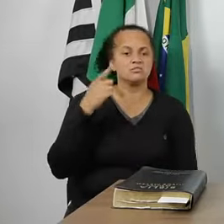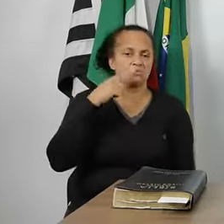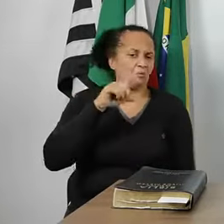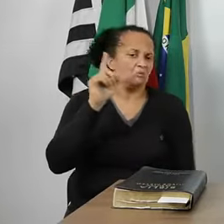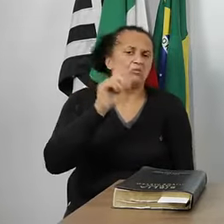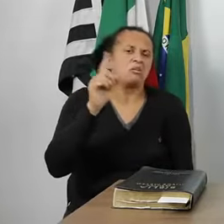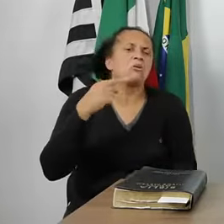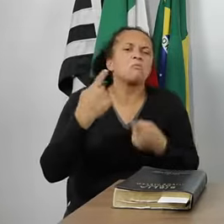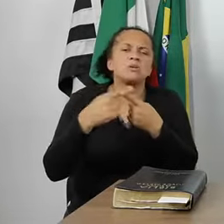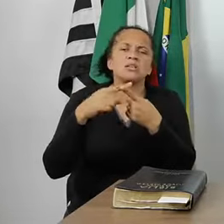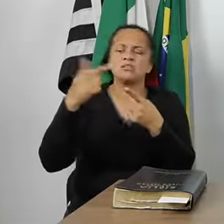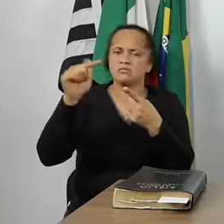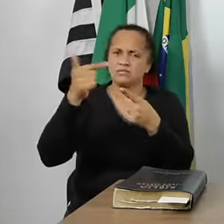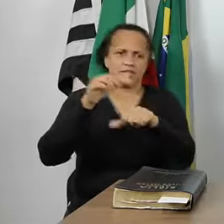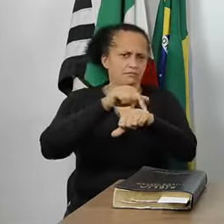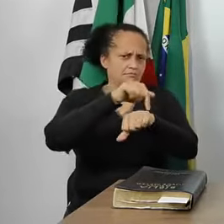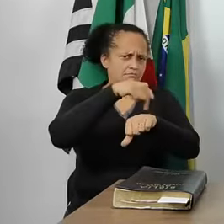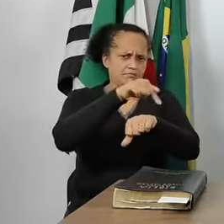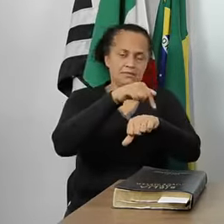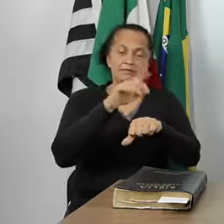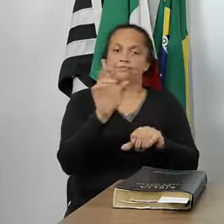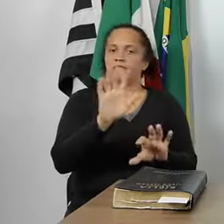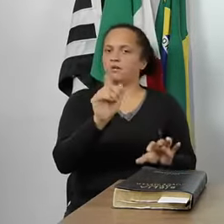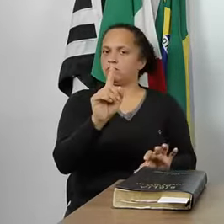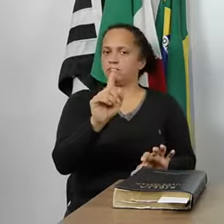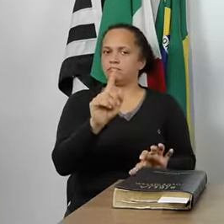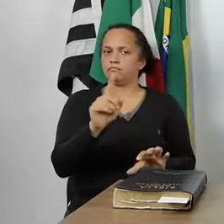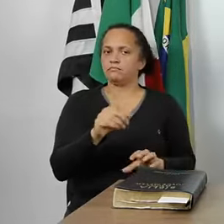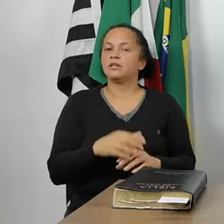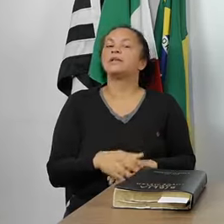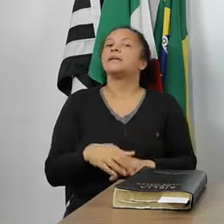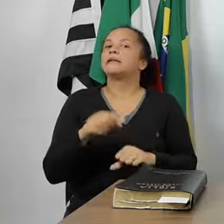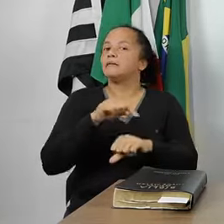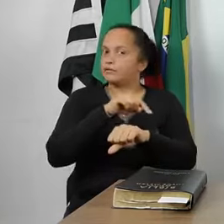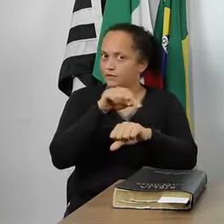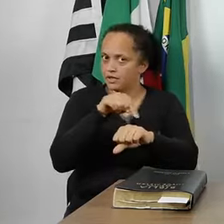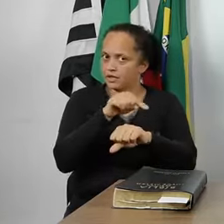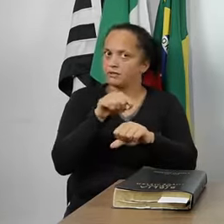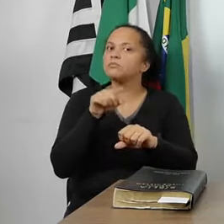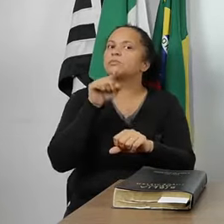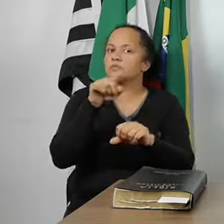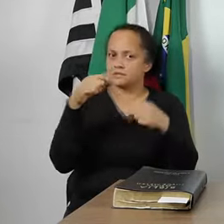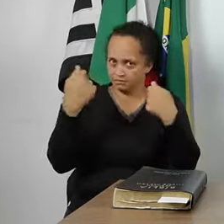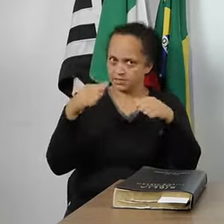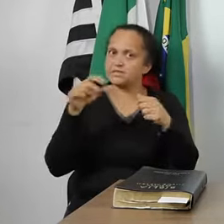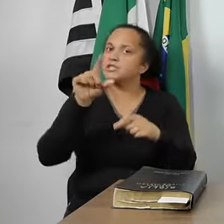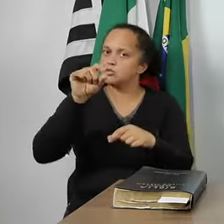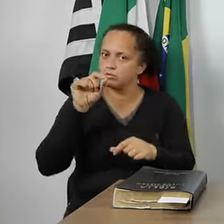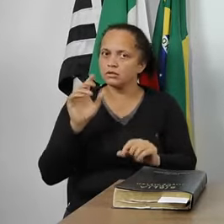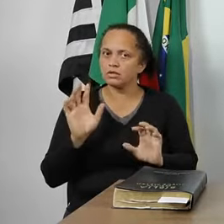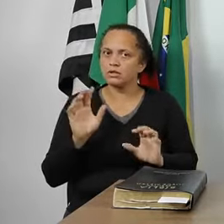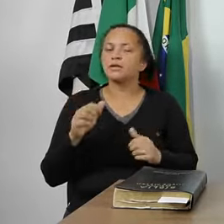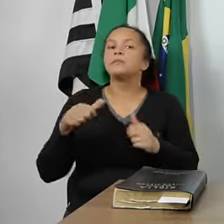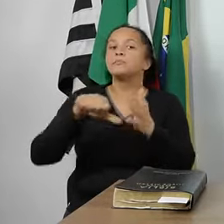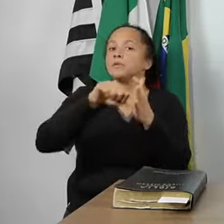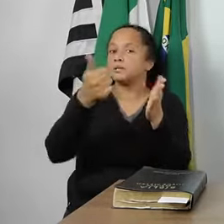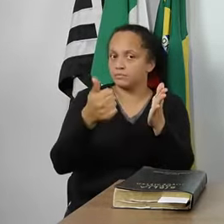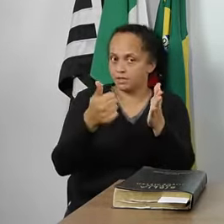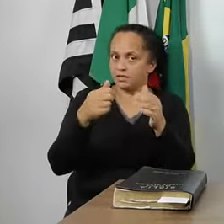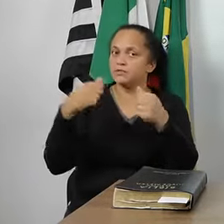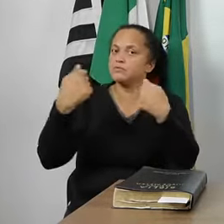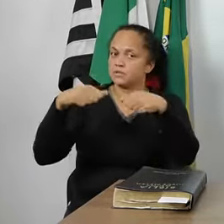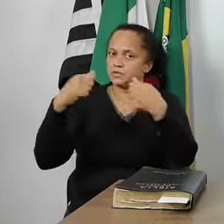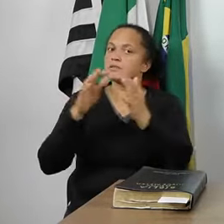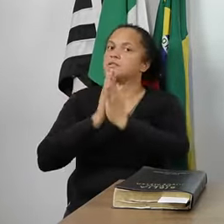Não. A oração e uma vida de oração não é questão de tempo, é questão de prioridade. E nós